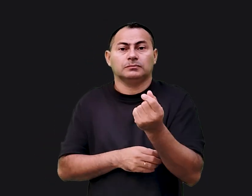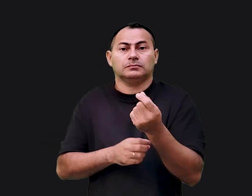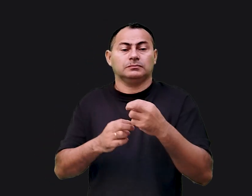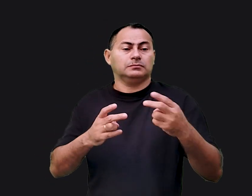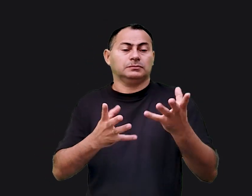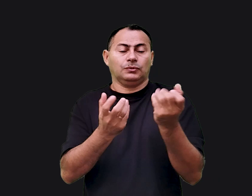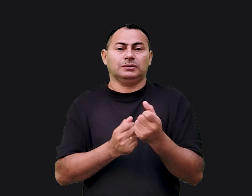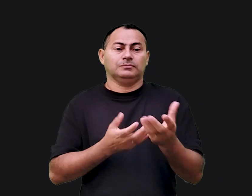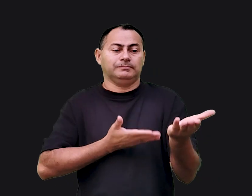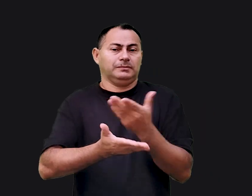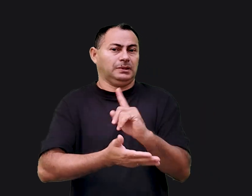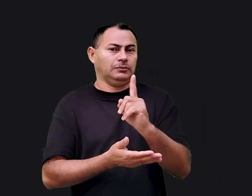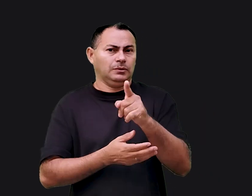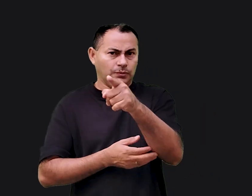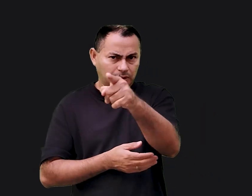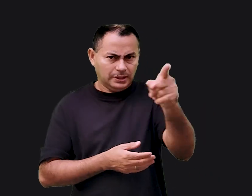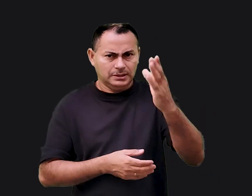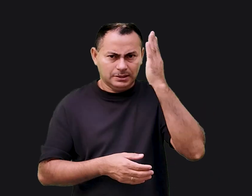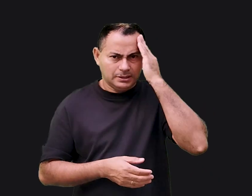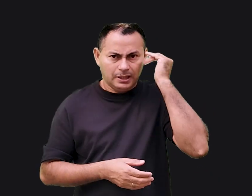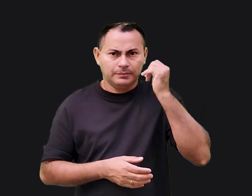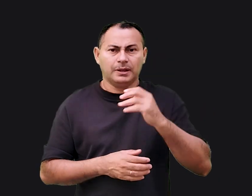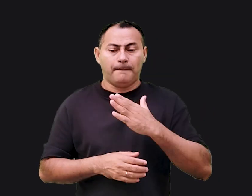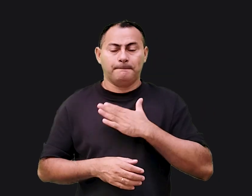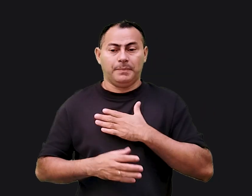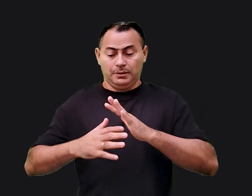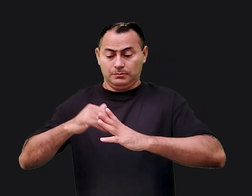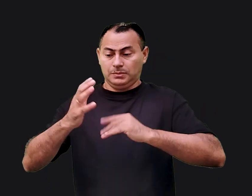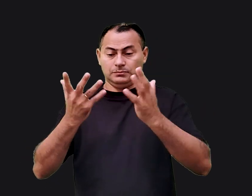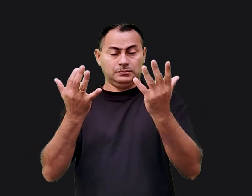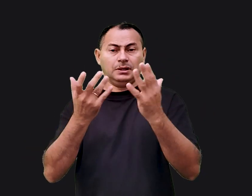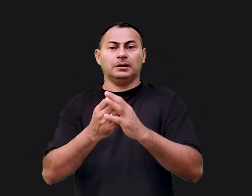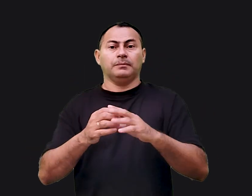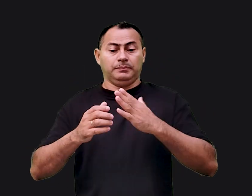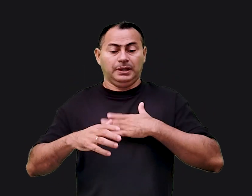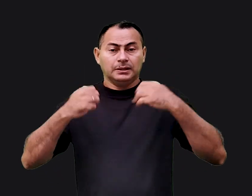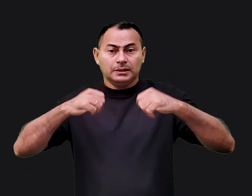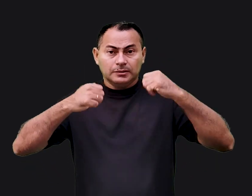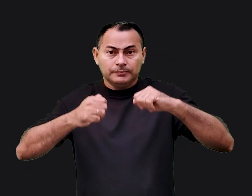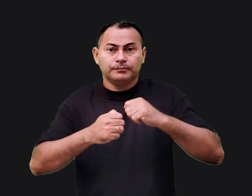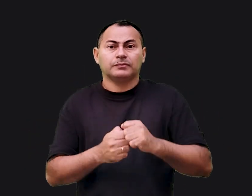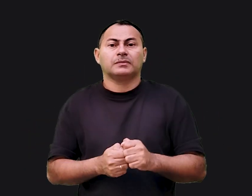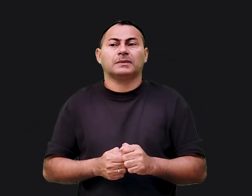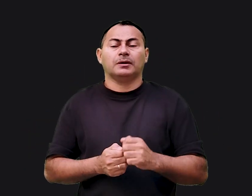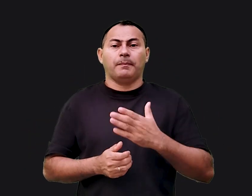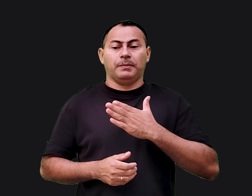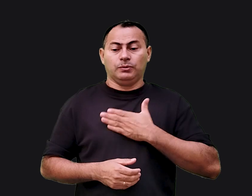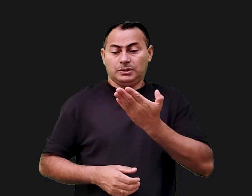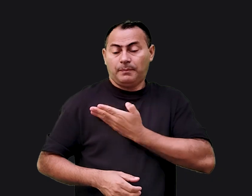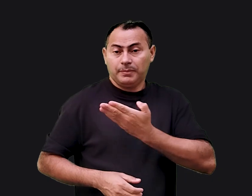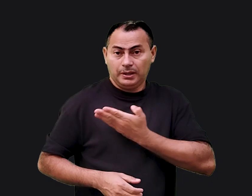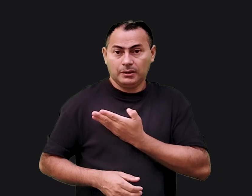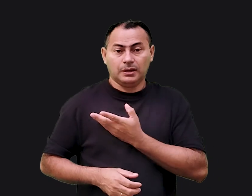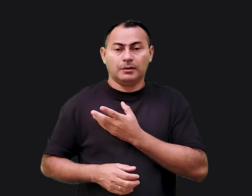algo de alguém vocês mesmos sabem que estas minhas mãos supriram minhas necessidades e as de meus companheiros ele